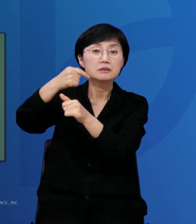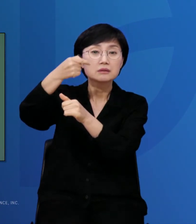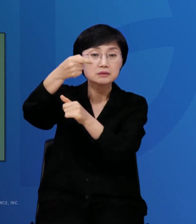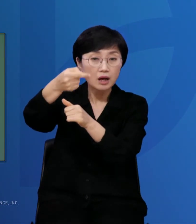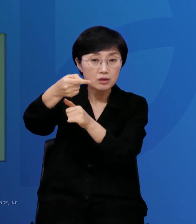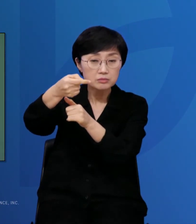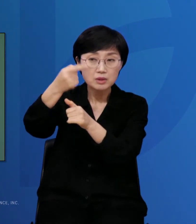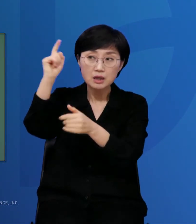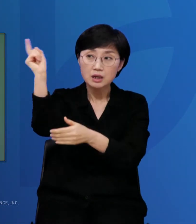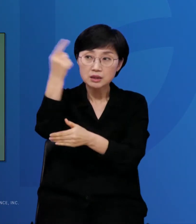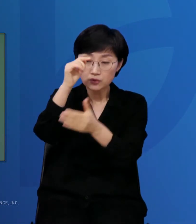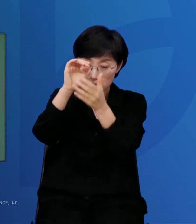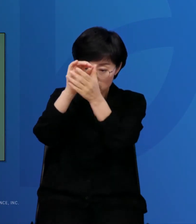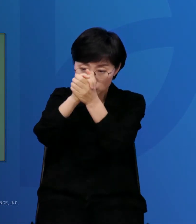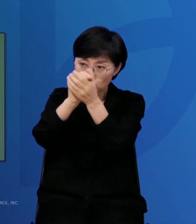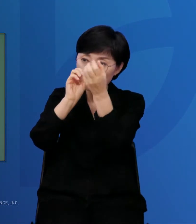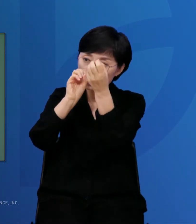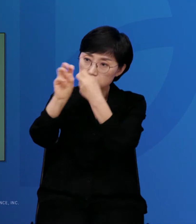응답부터 주셨어요.